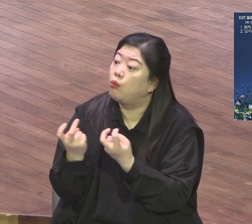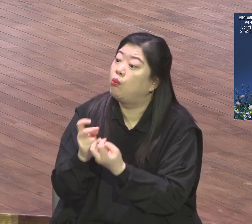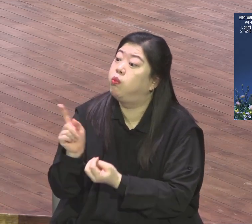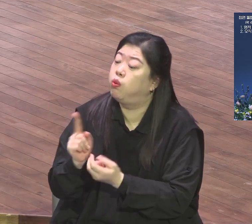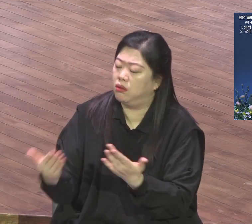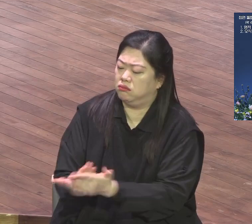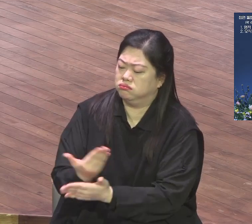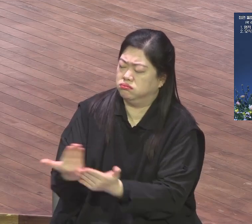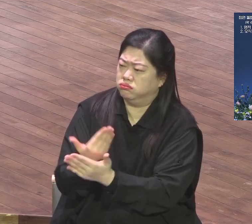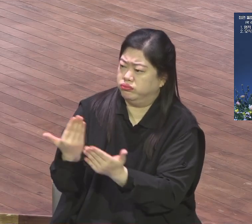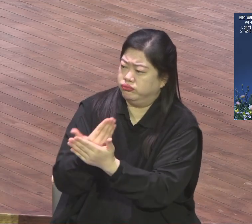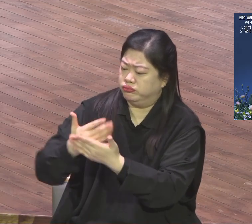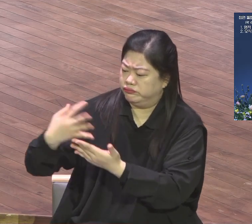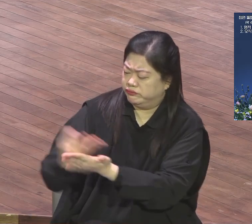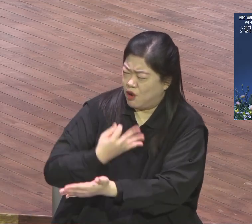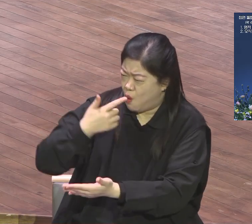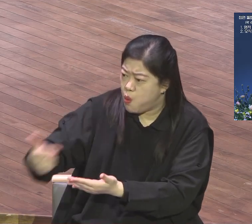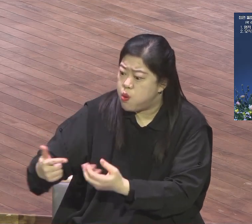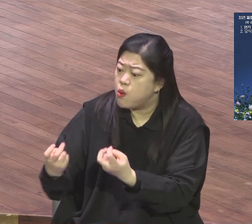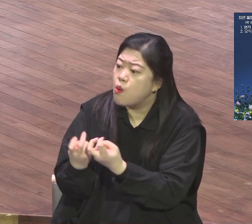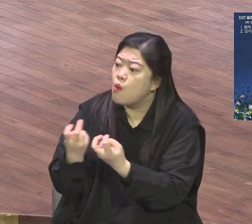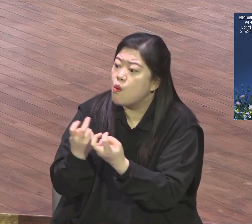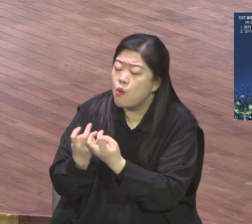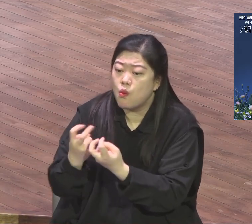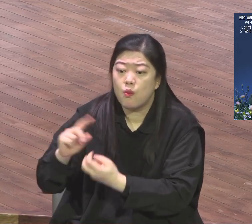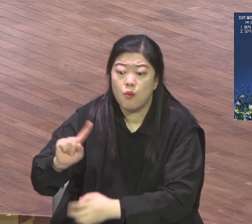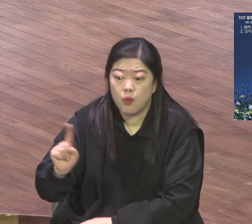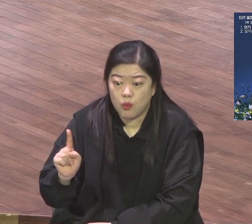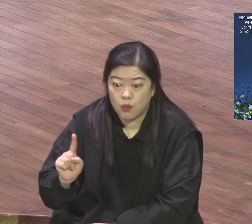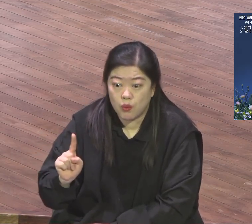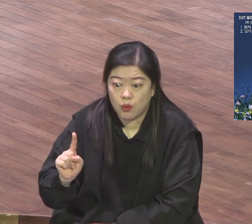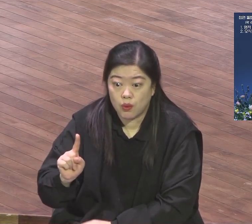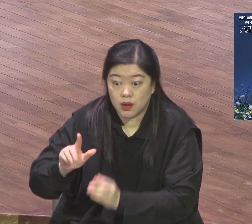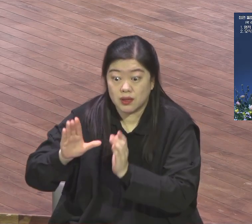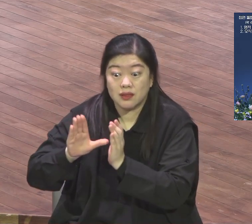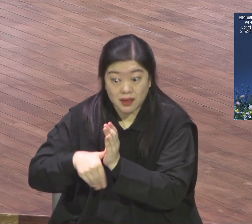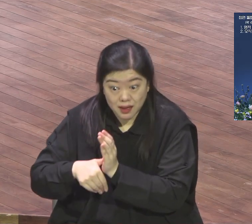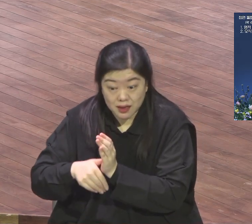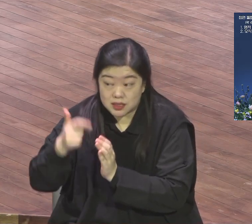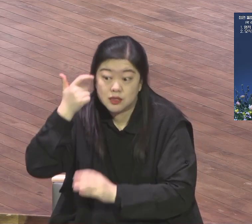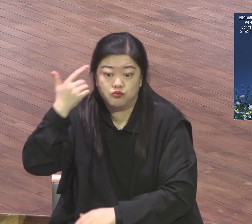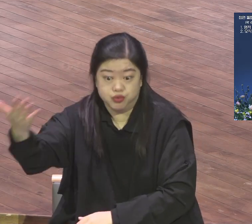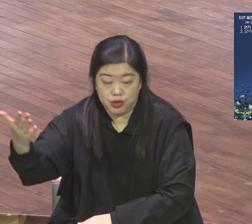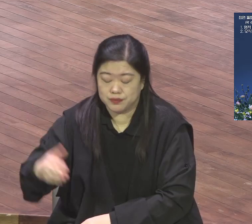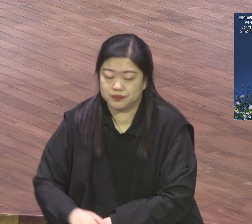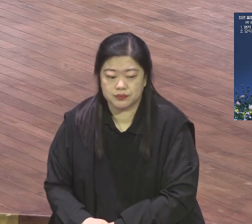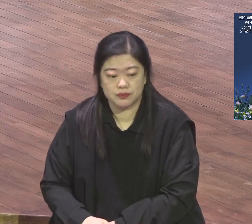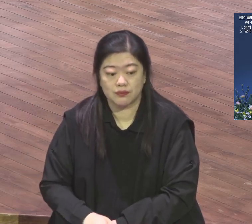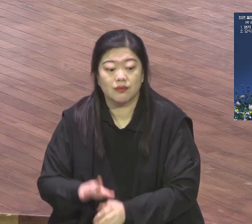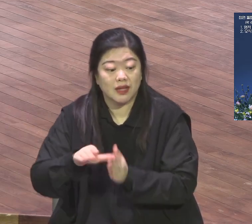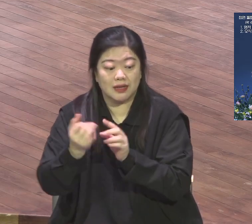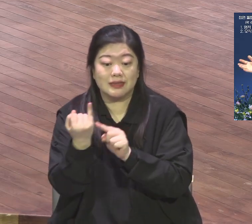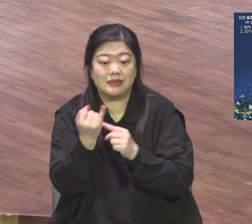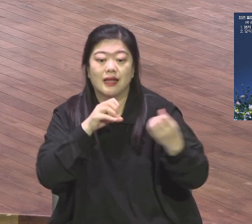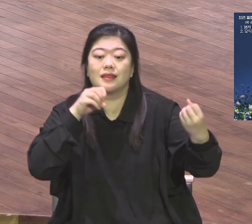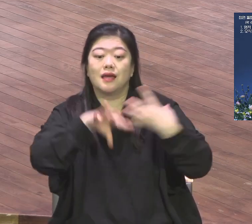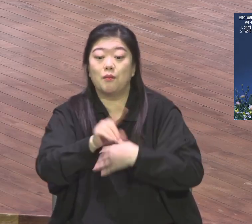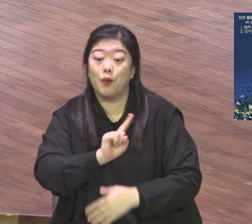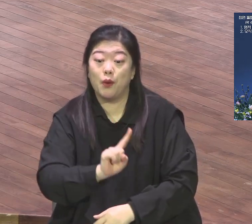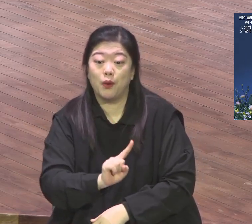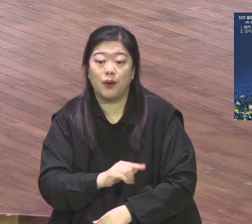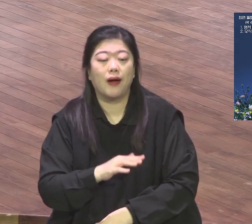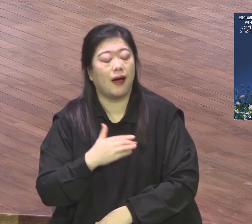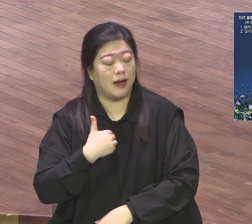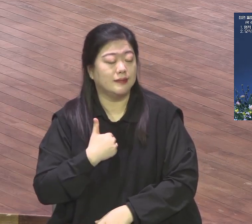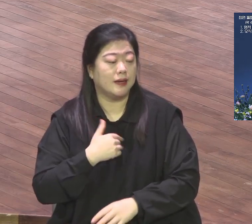있었냐라는 질문이었어요. 이 질문에 페니가 뭐 장황하게 자신이 이래 성공했다 길게 말하지